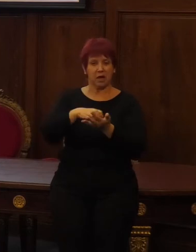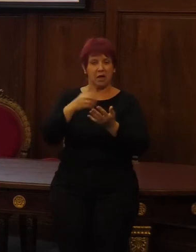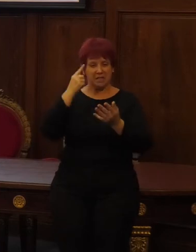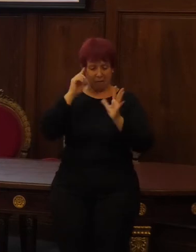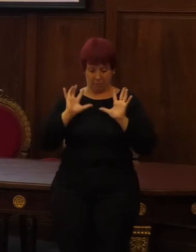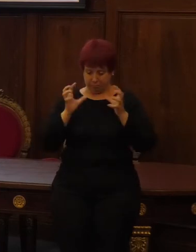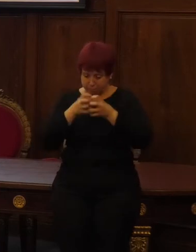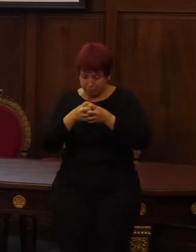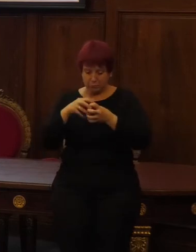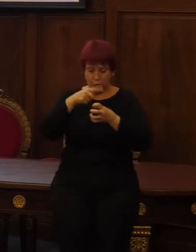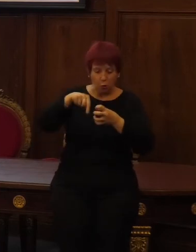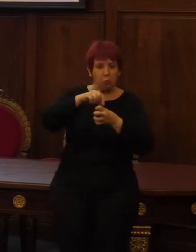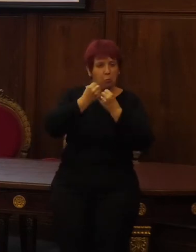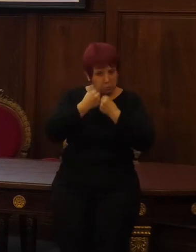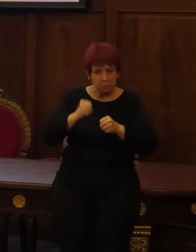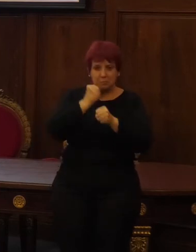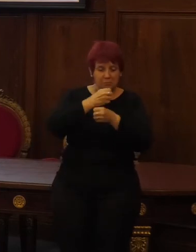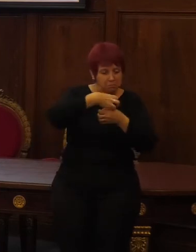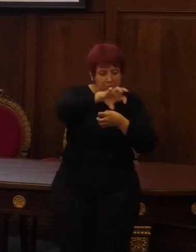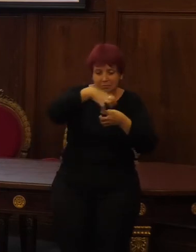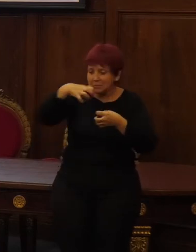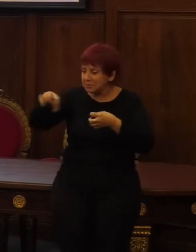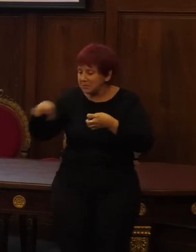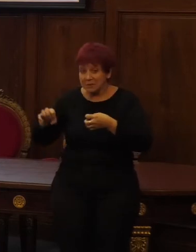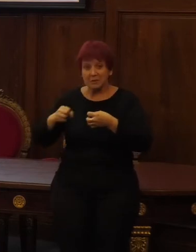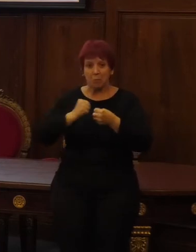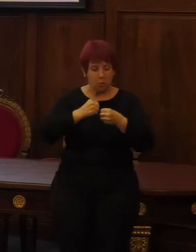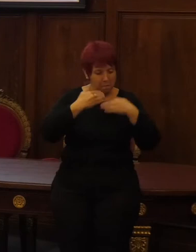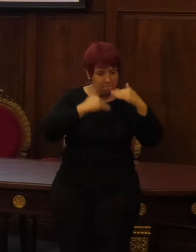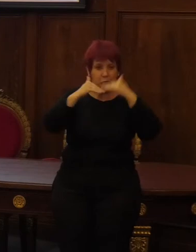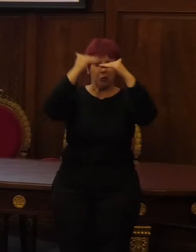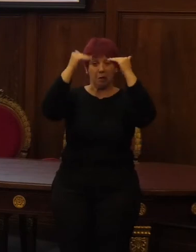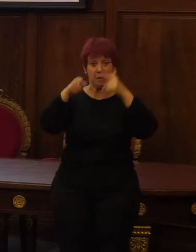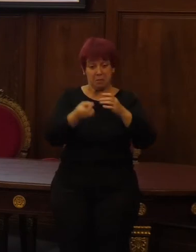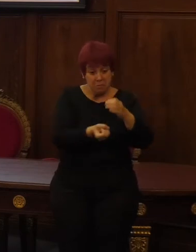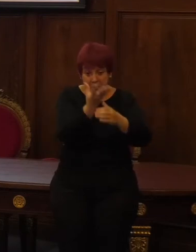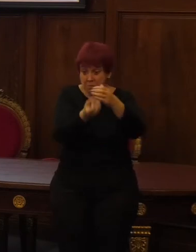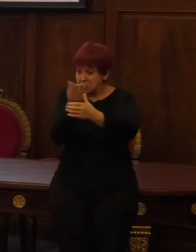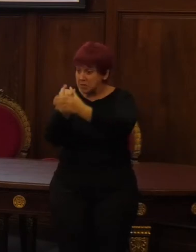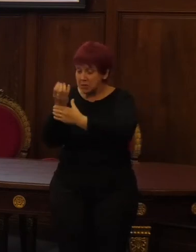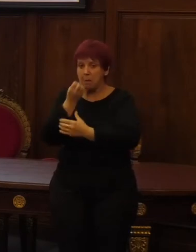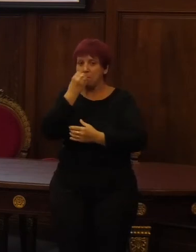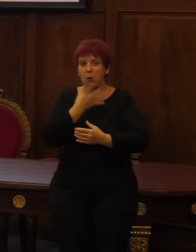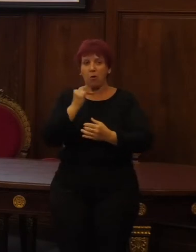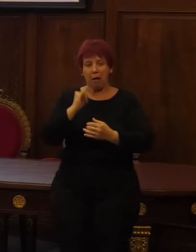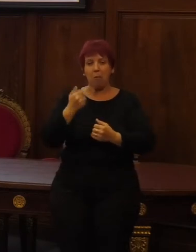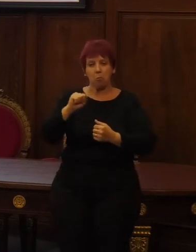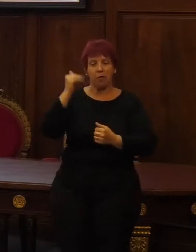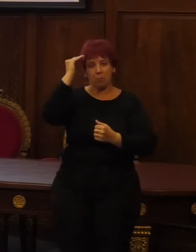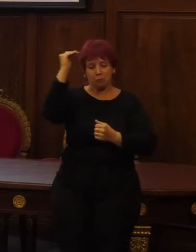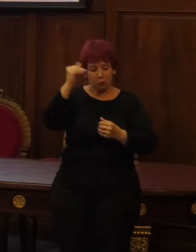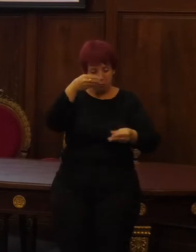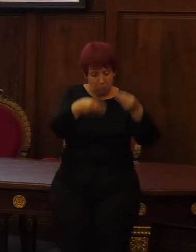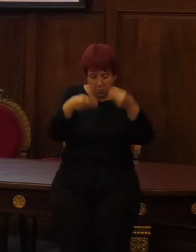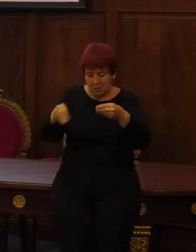saber encapsulado y abriera posibilidades de áreas de conocimiento en movimiento, creación con estructuras docentes más flexibles